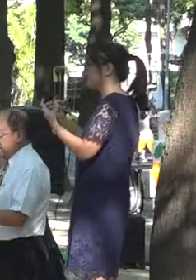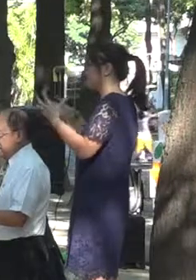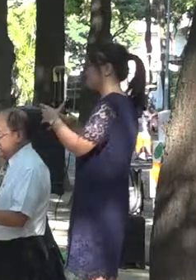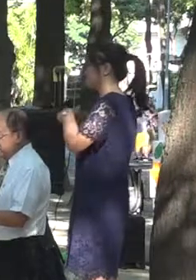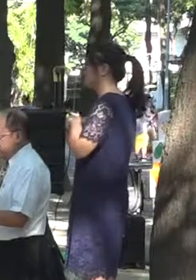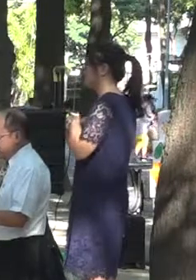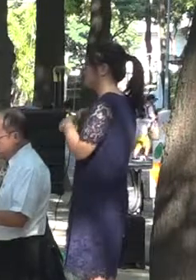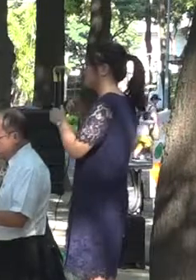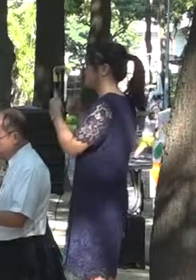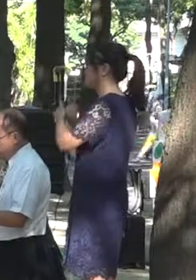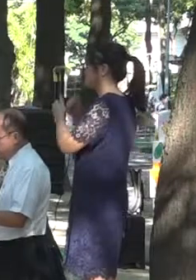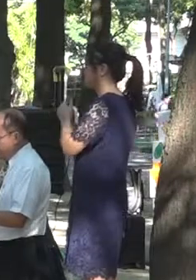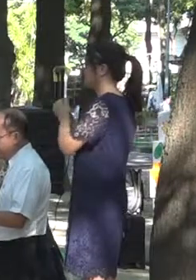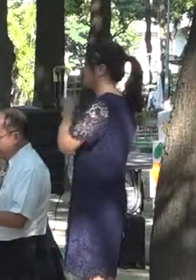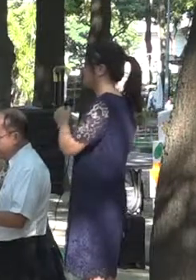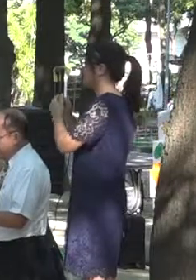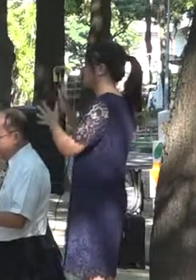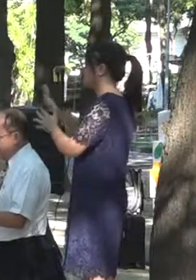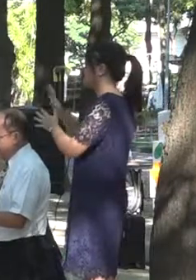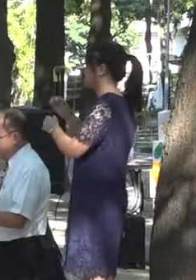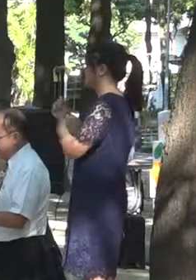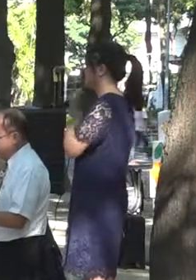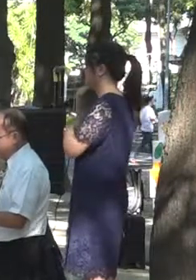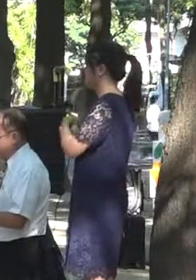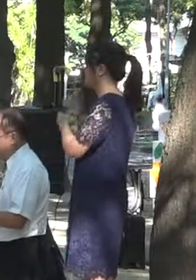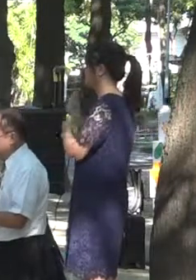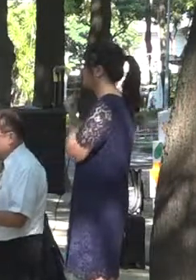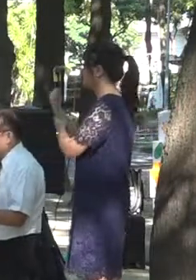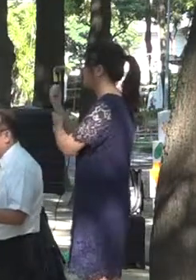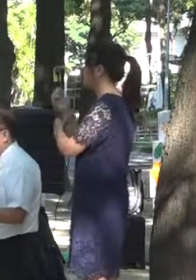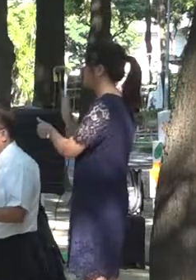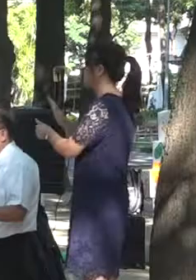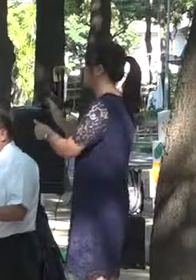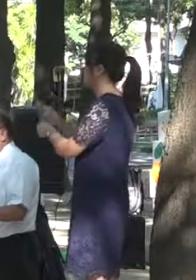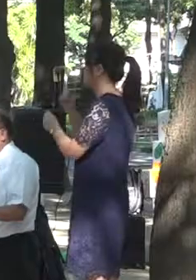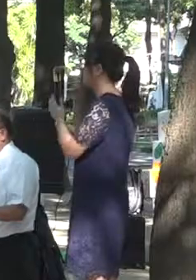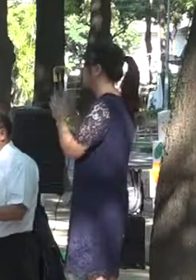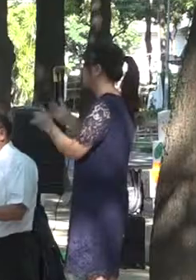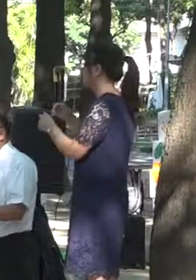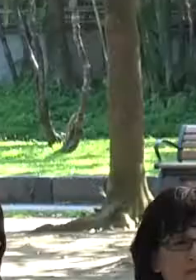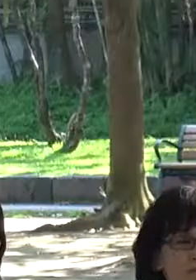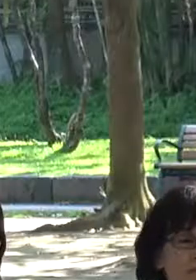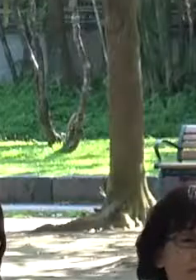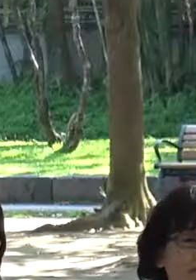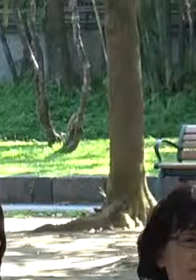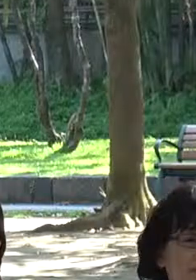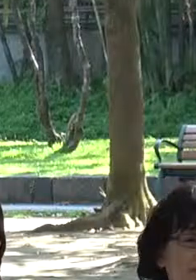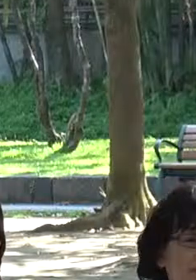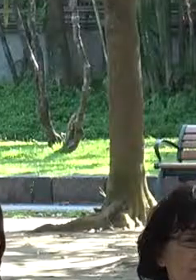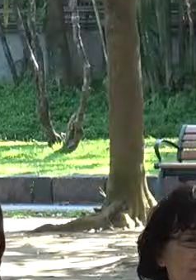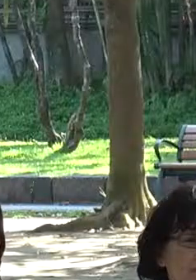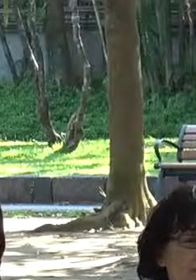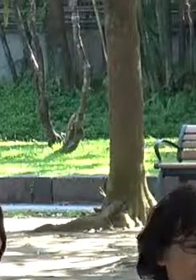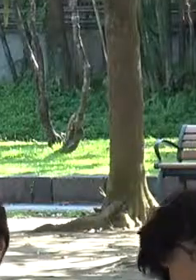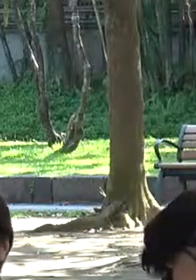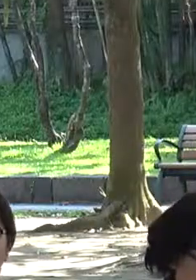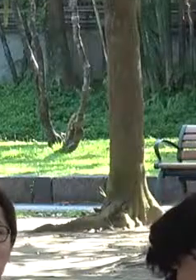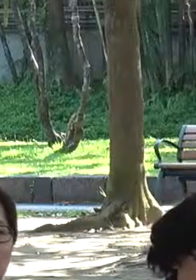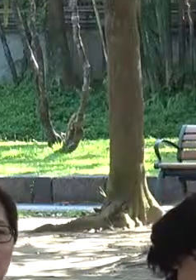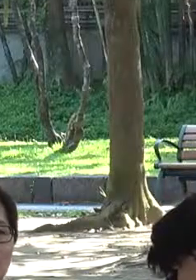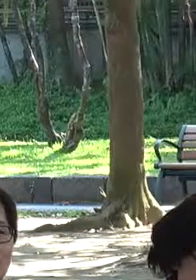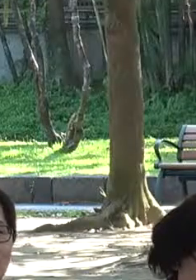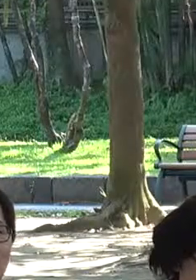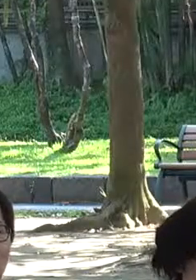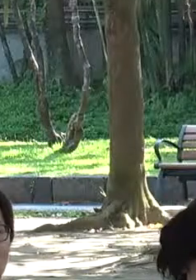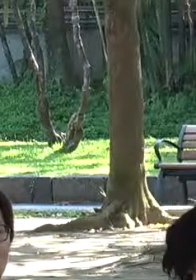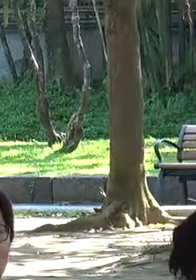甲持续有力的帮助，感谢恁。愿上帝纪念恁的祝福，也